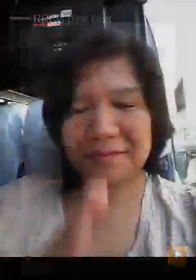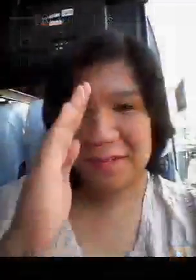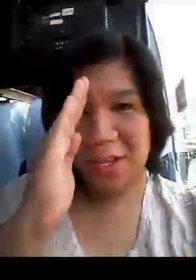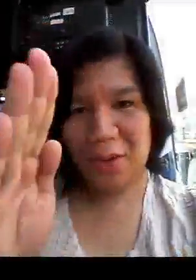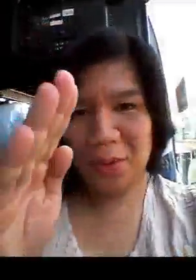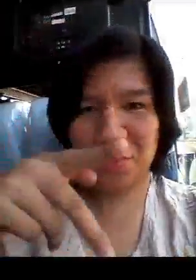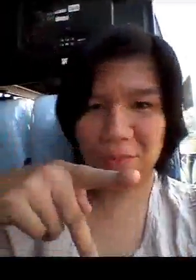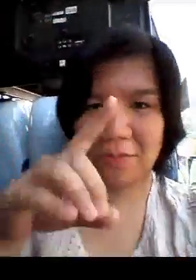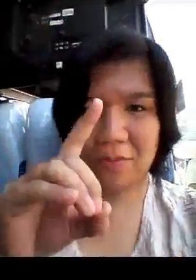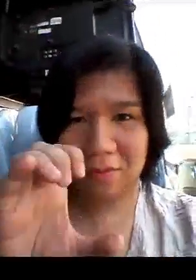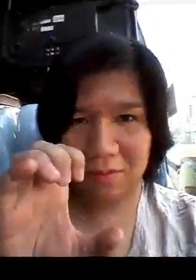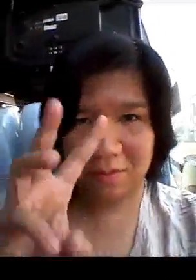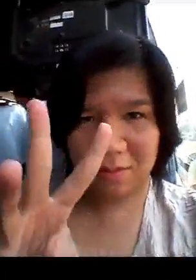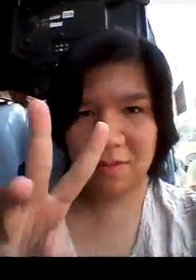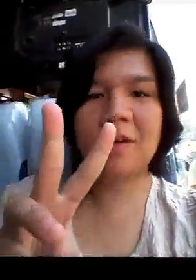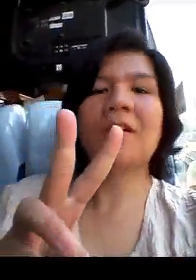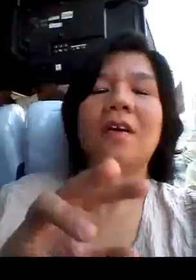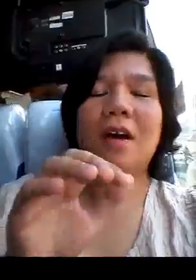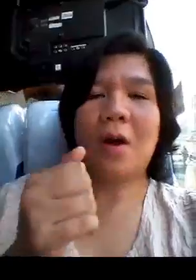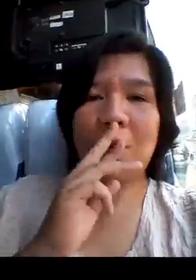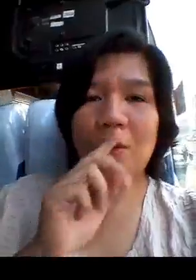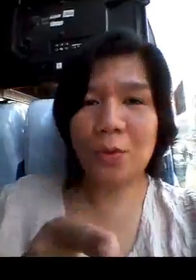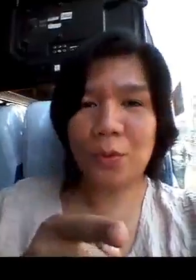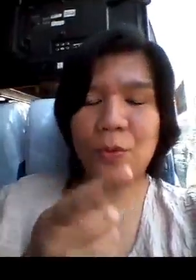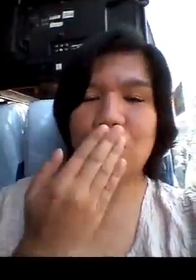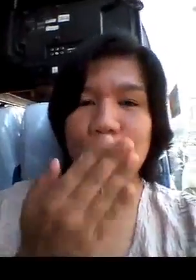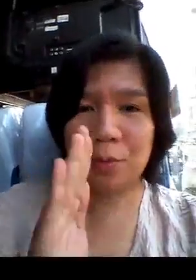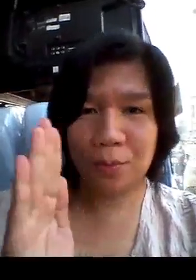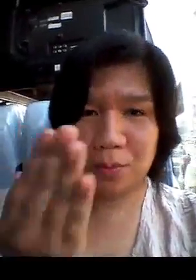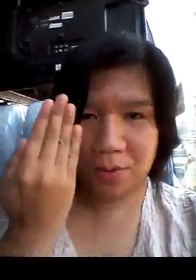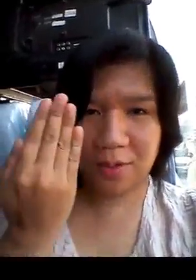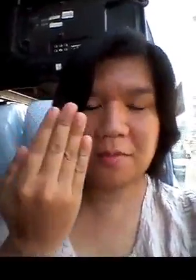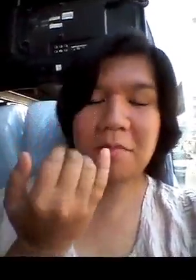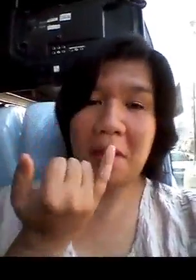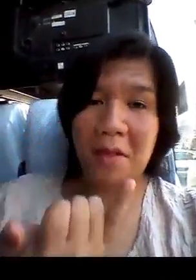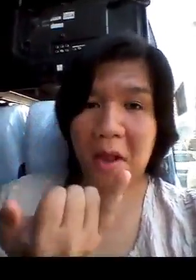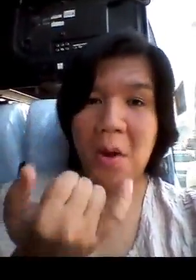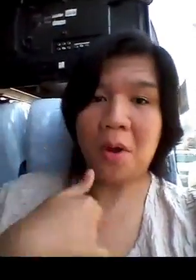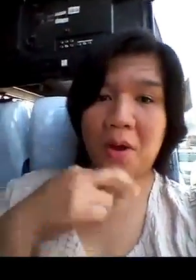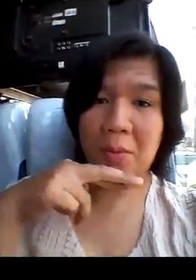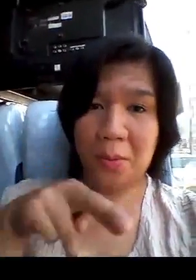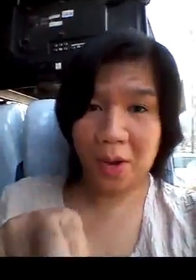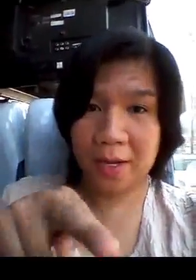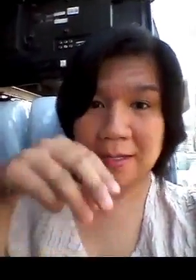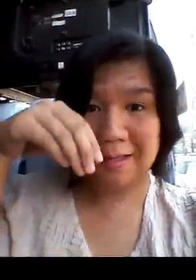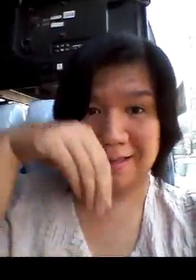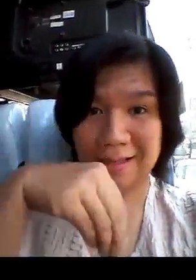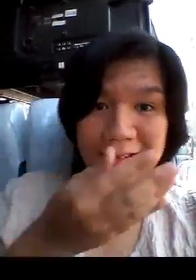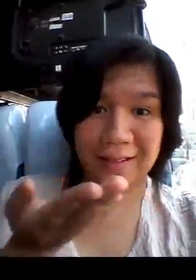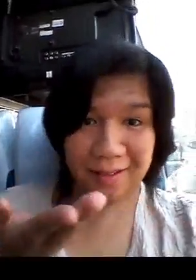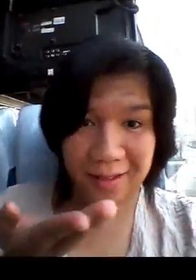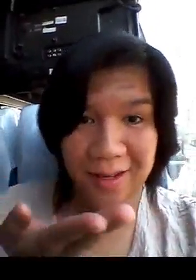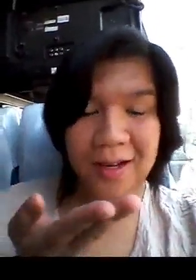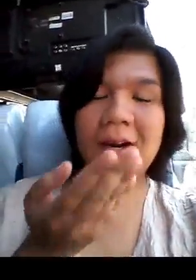pagtatanggap ng LTFRB at kamunuan ng RRCG Transport System Company Inc. ang paglulunsad